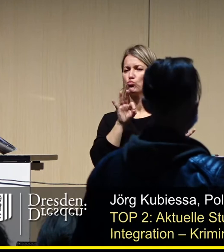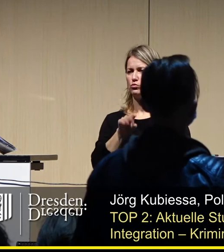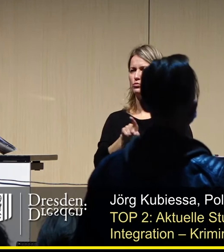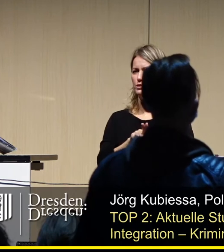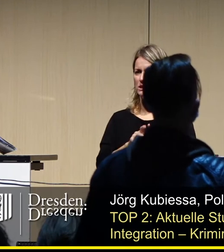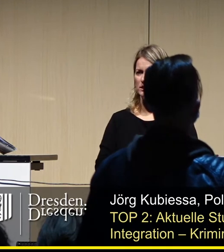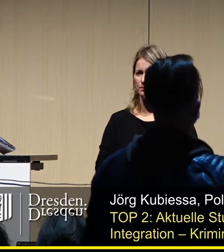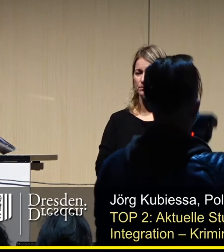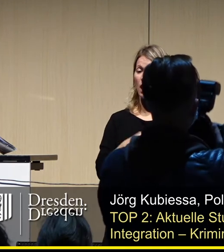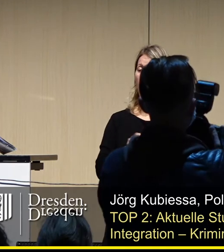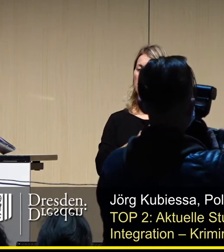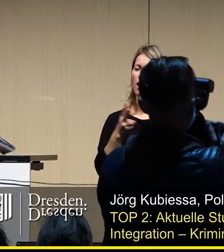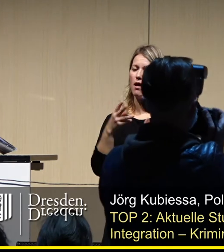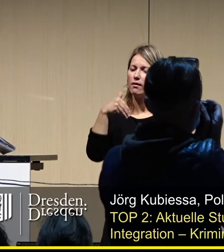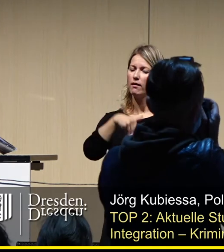aber es geht auch um Gefühle.